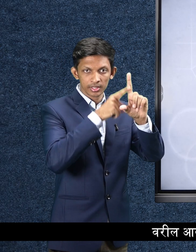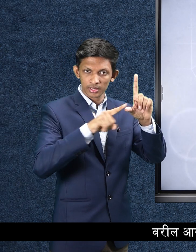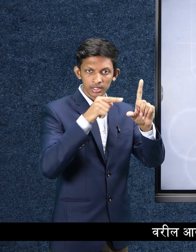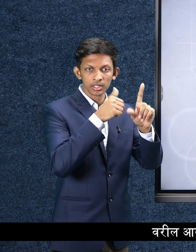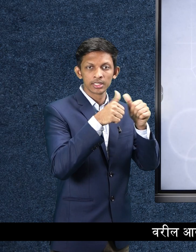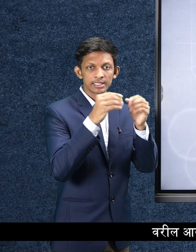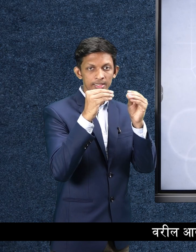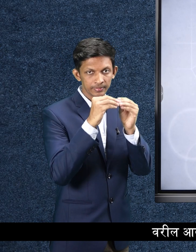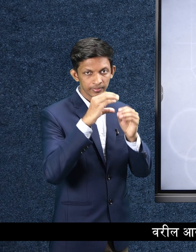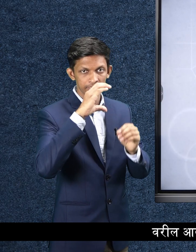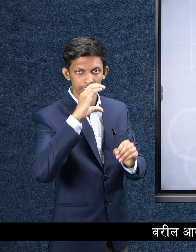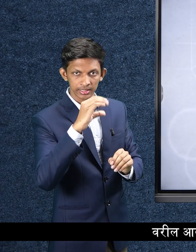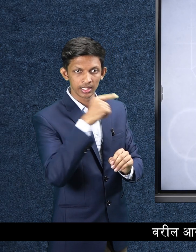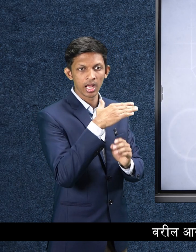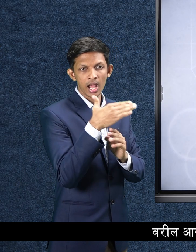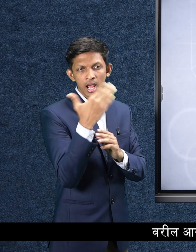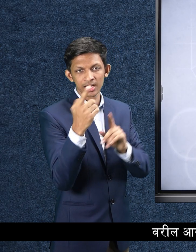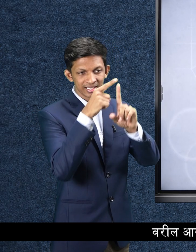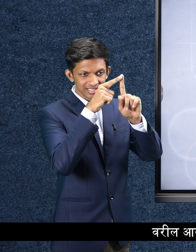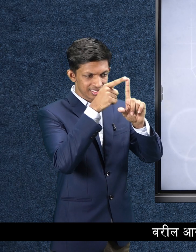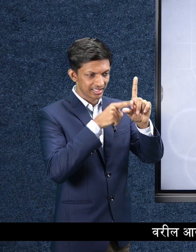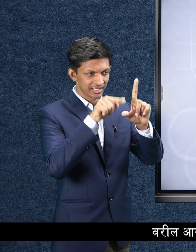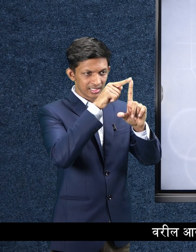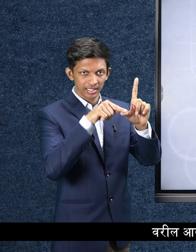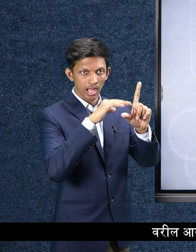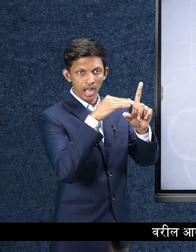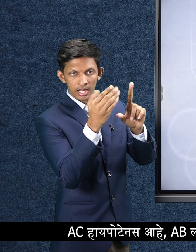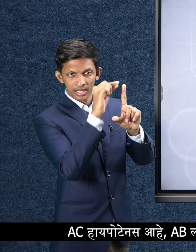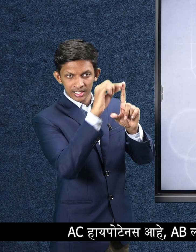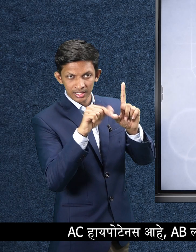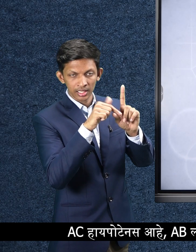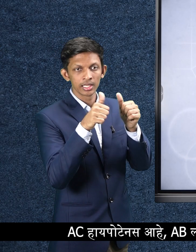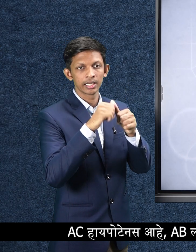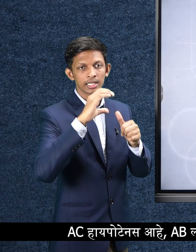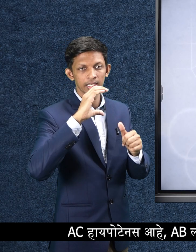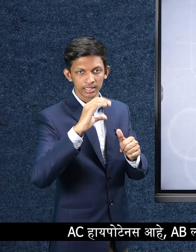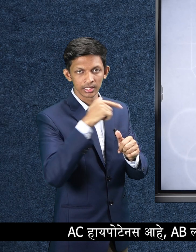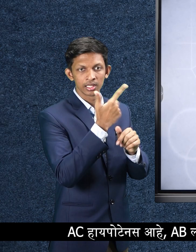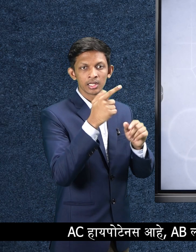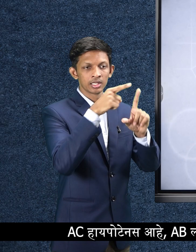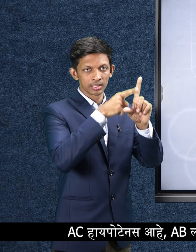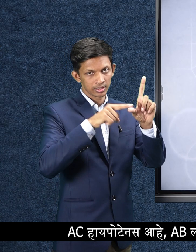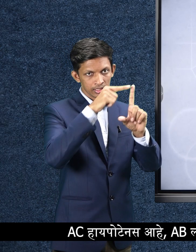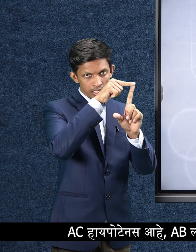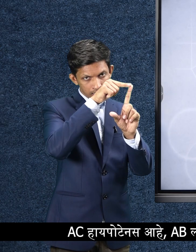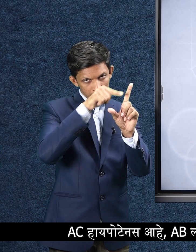वरील आकृतीत अँगल ABC हा उजवा कोन आहे. AC हायपोटेन्यूस आहे. AB ला लांब